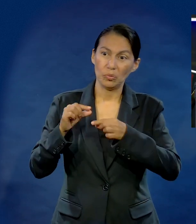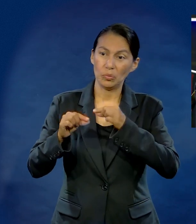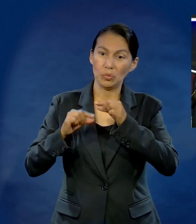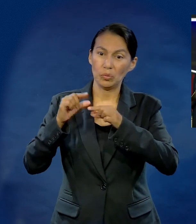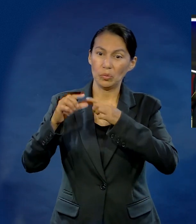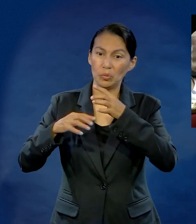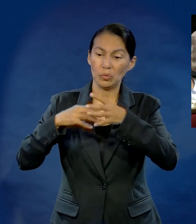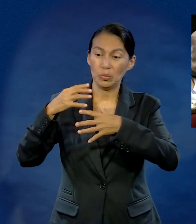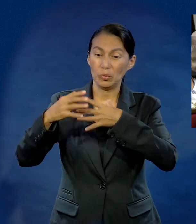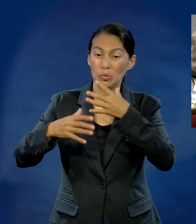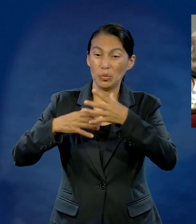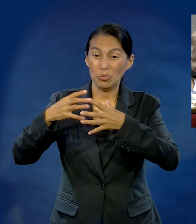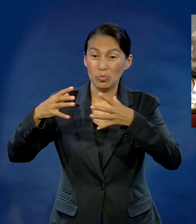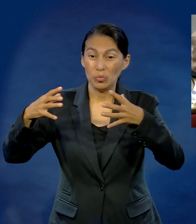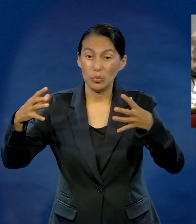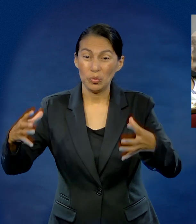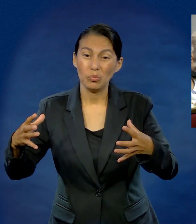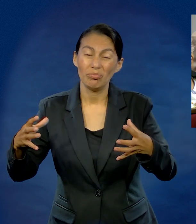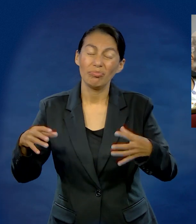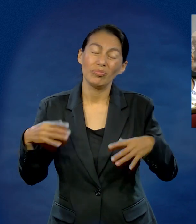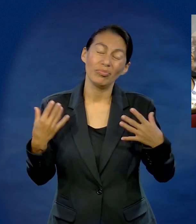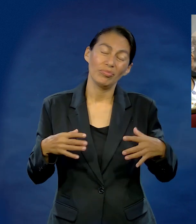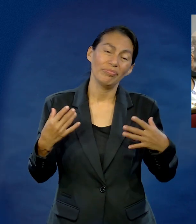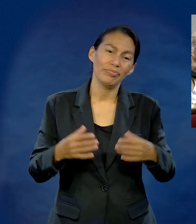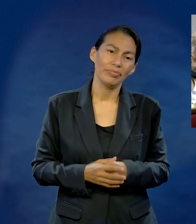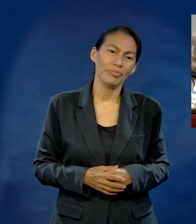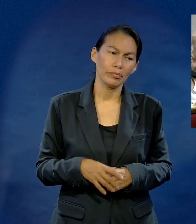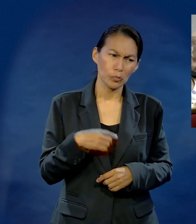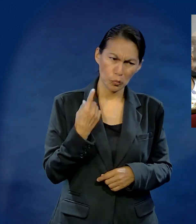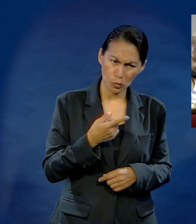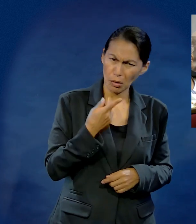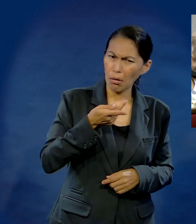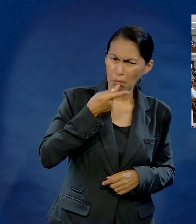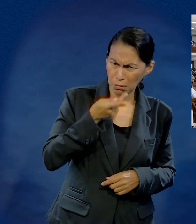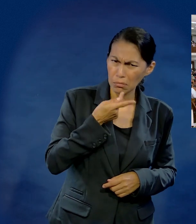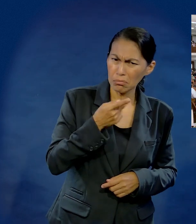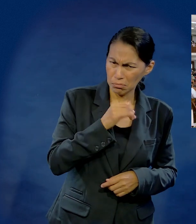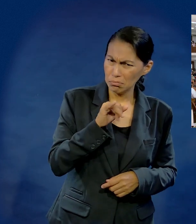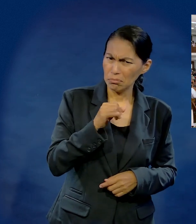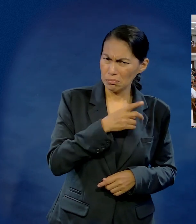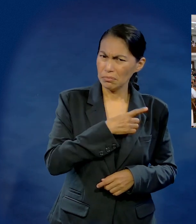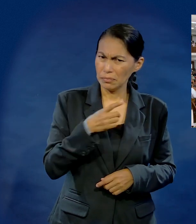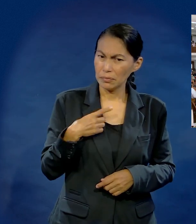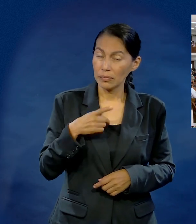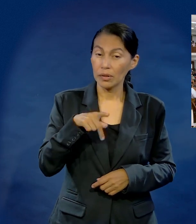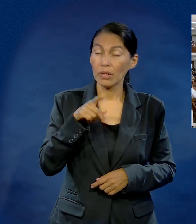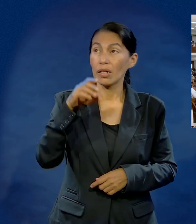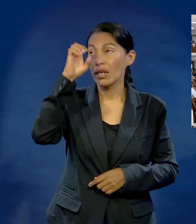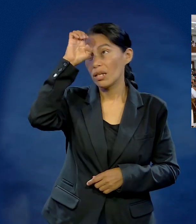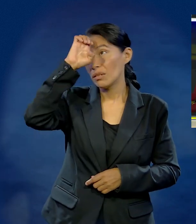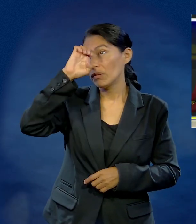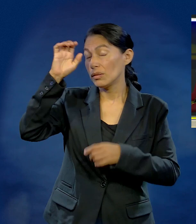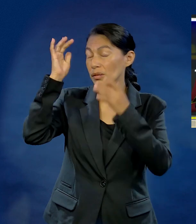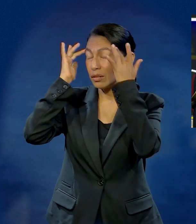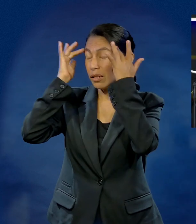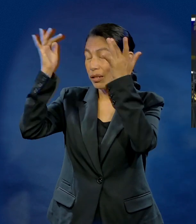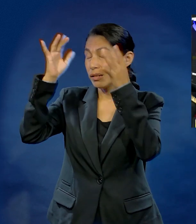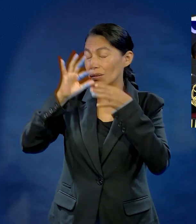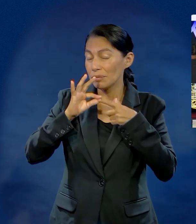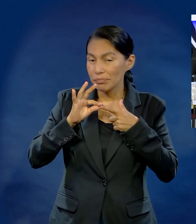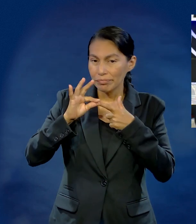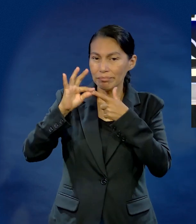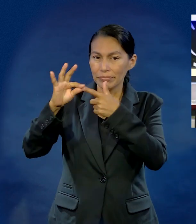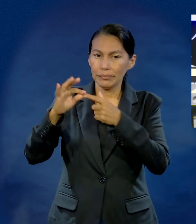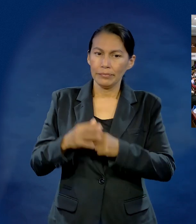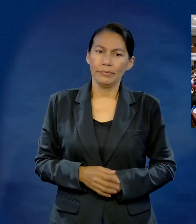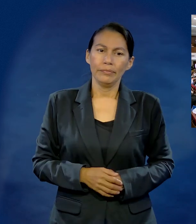vivir en problemas por lo que dice. La forma en que lo dice y cuándo lo dice. Si nosotros no